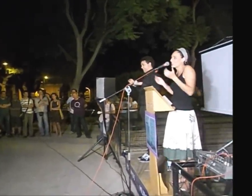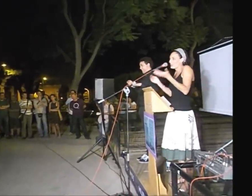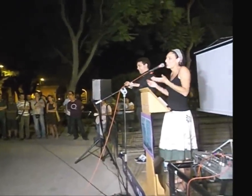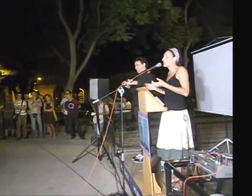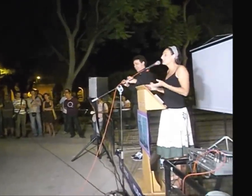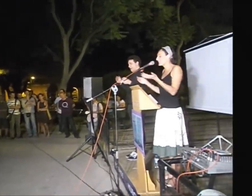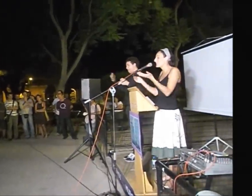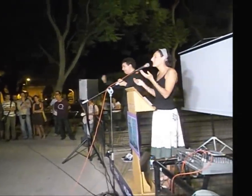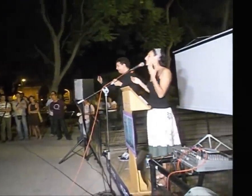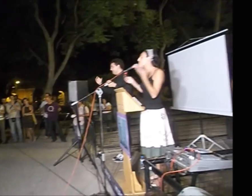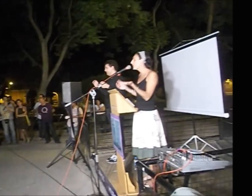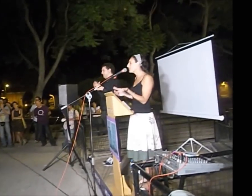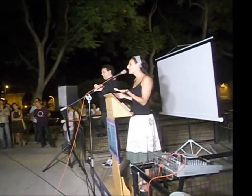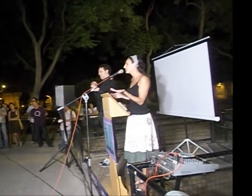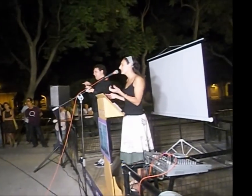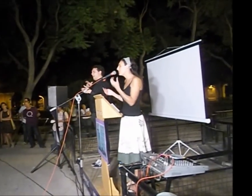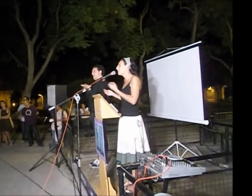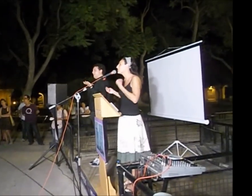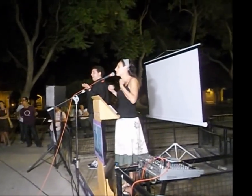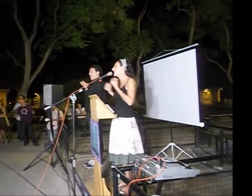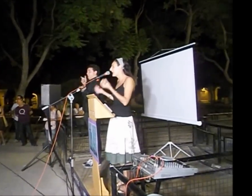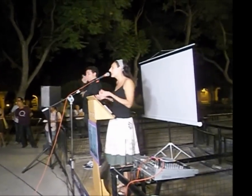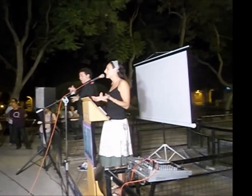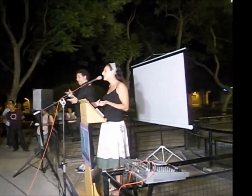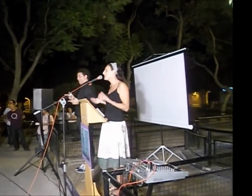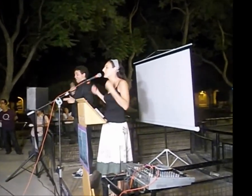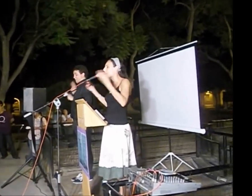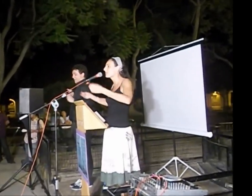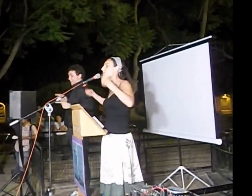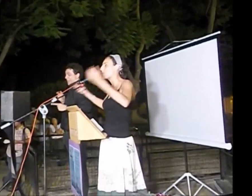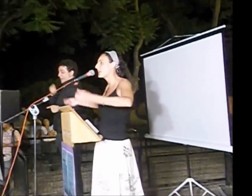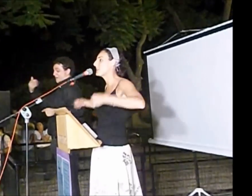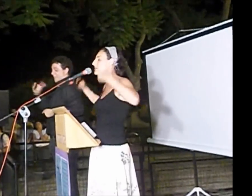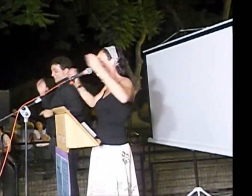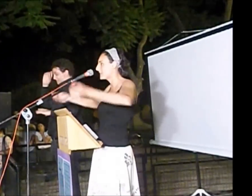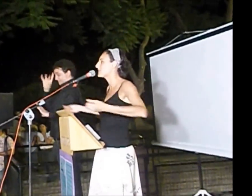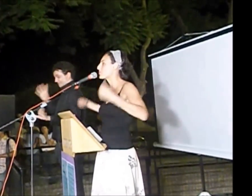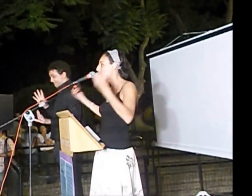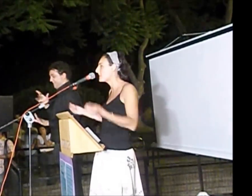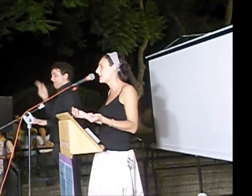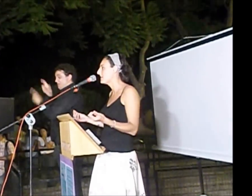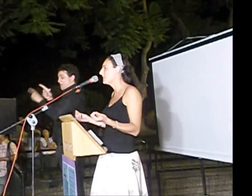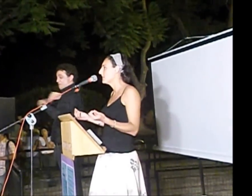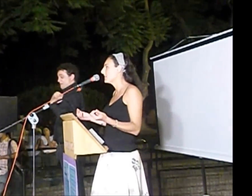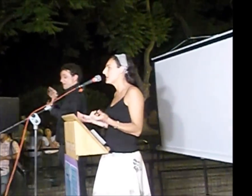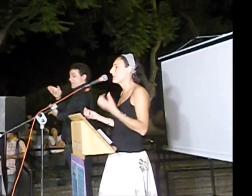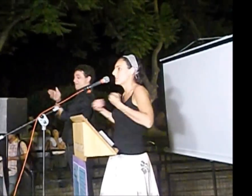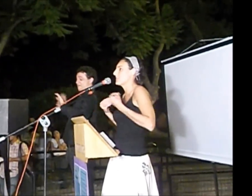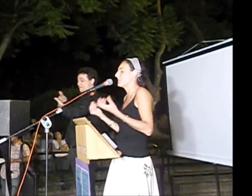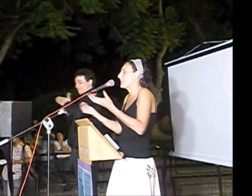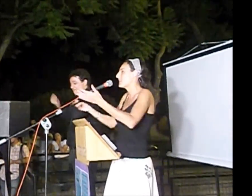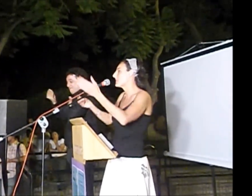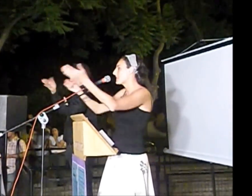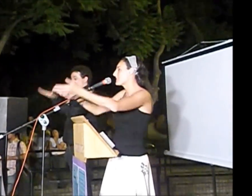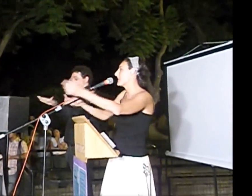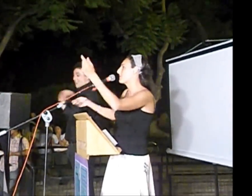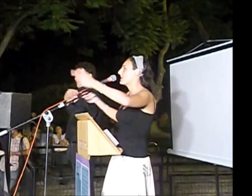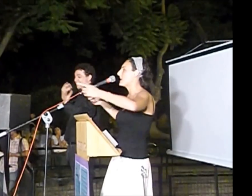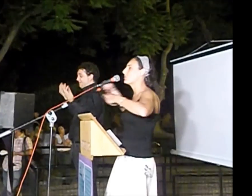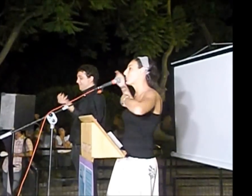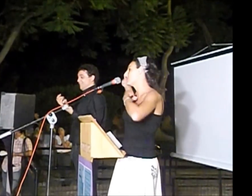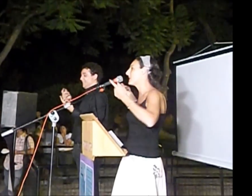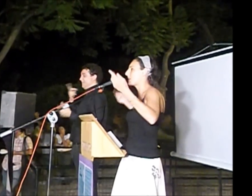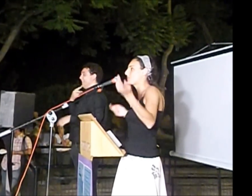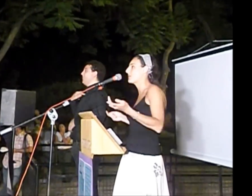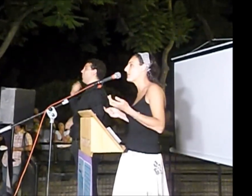muy fuerte que se hable así, pero estás hablando de pueblos donde la gente vive y nace y muere y tienen su vida. Y te dicen que eres de la